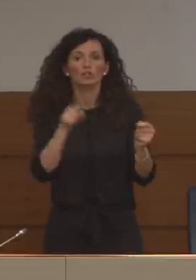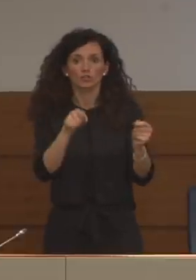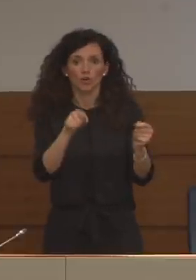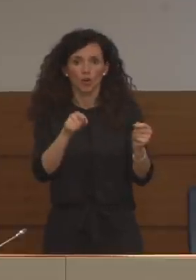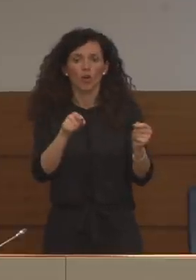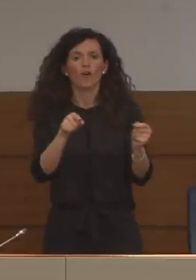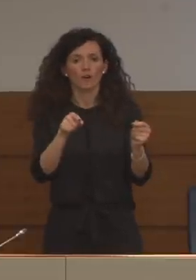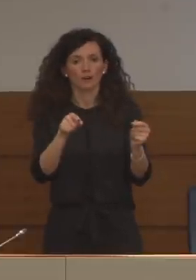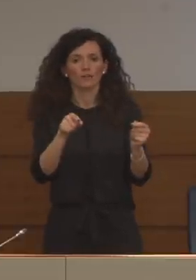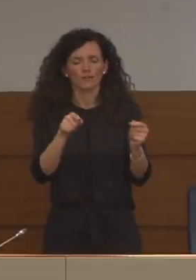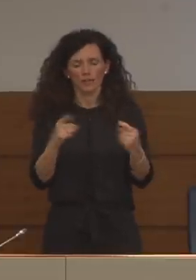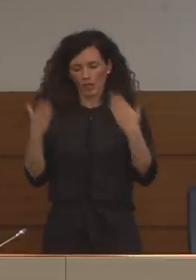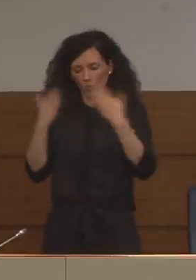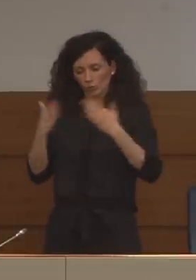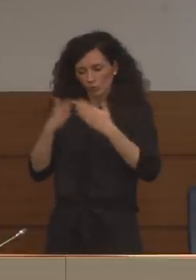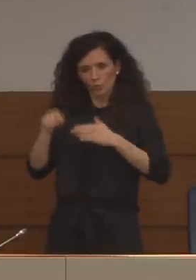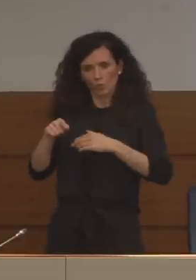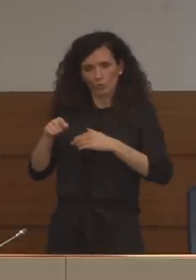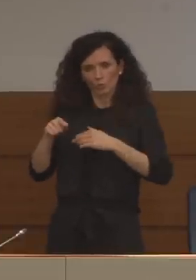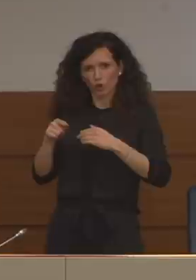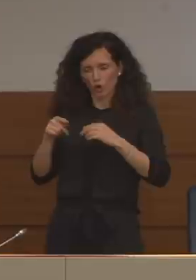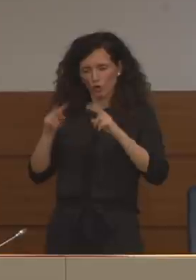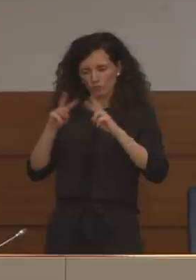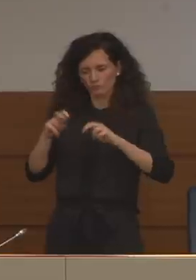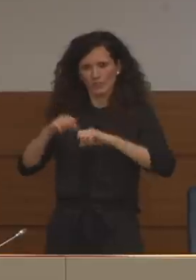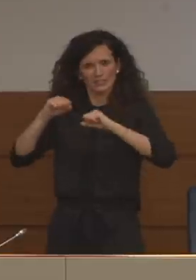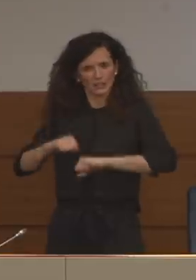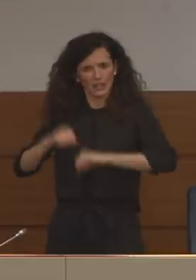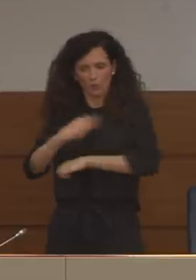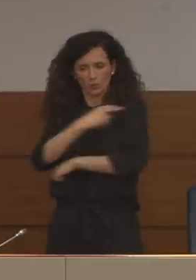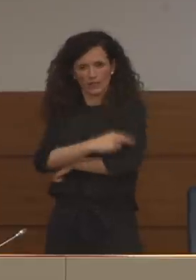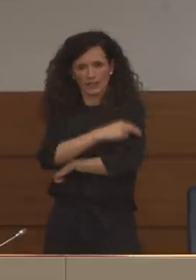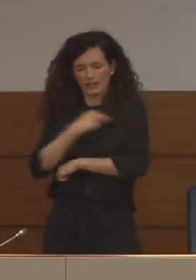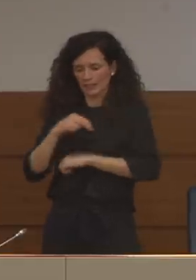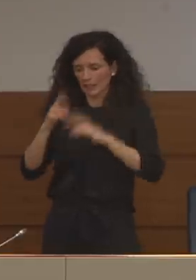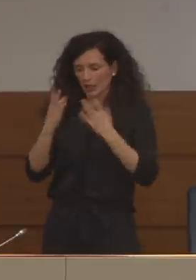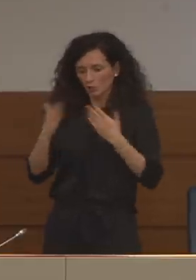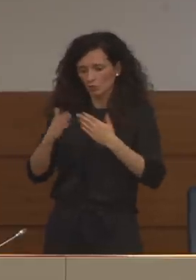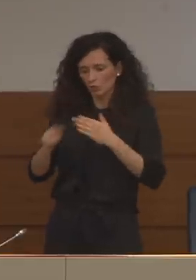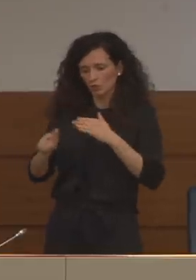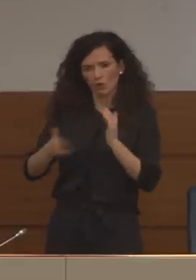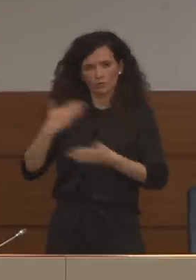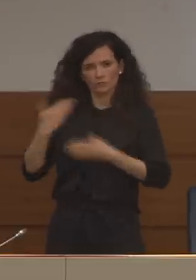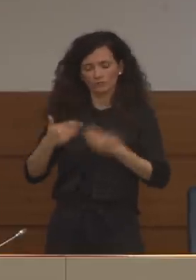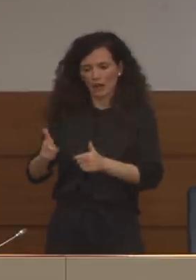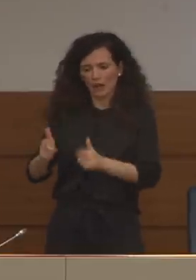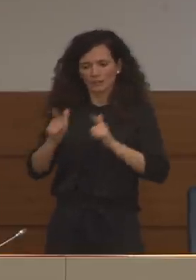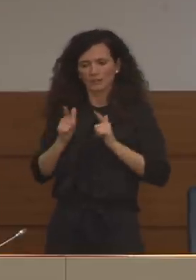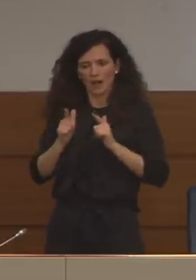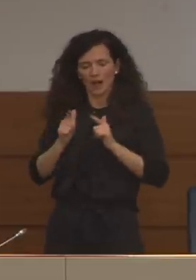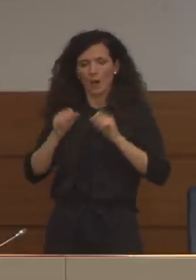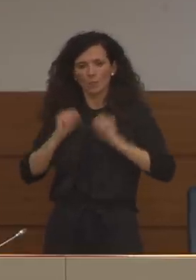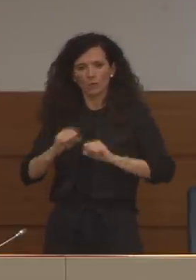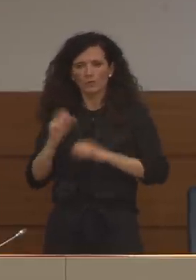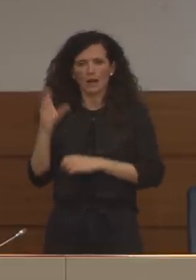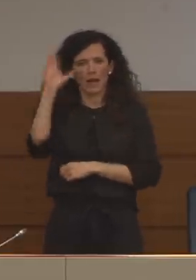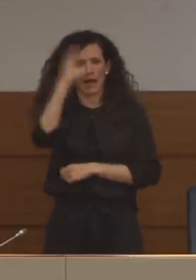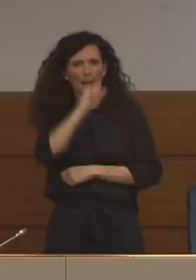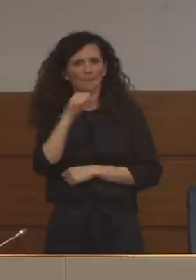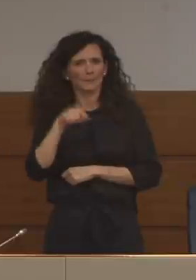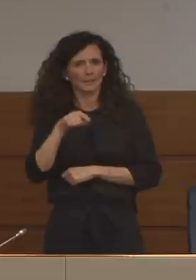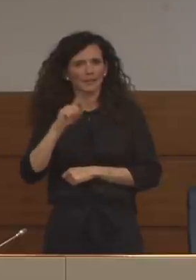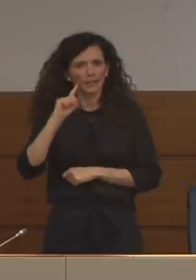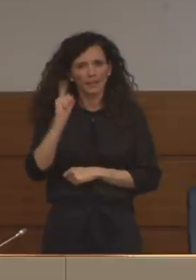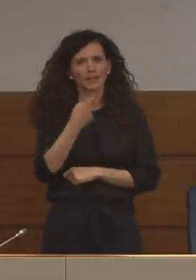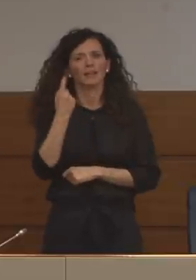questi studi clinici che ci permetteranno di capire al di fuori di quella che può essere